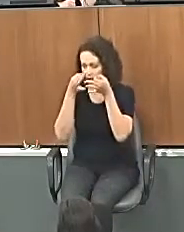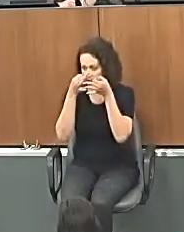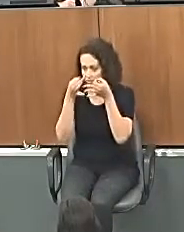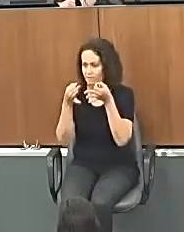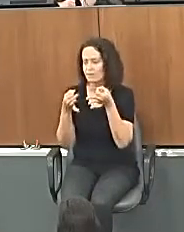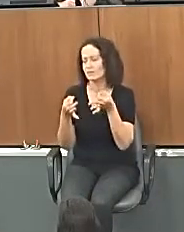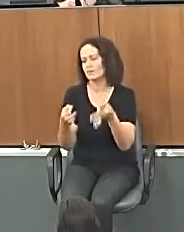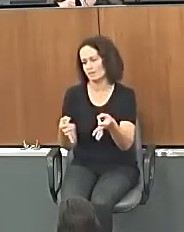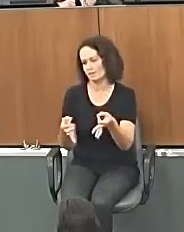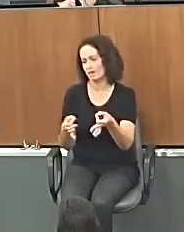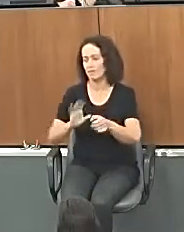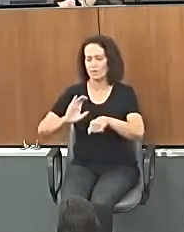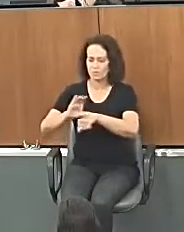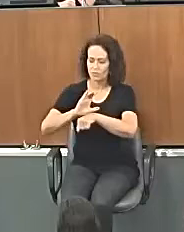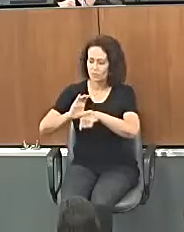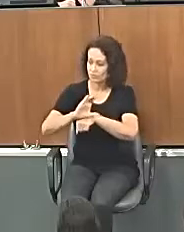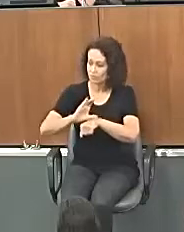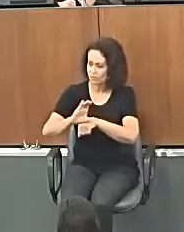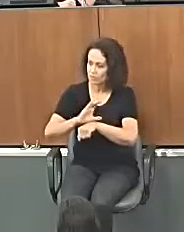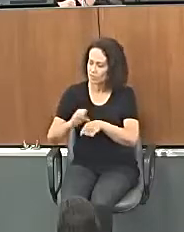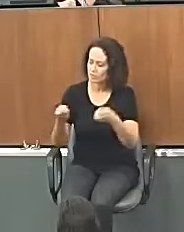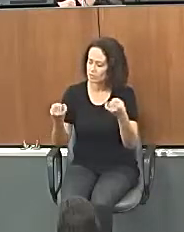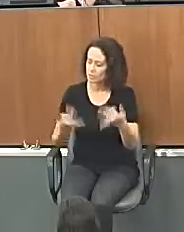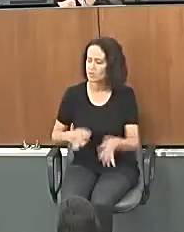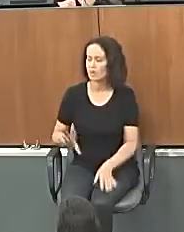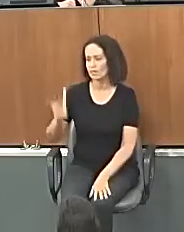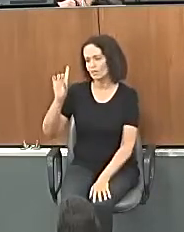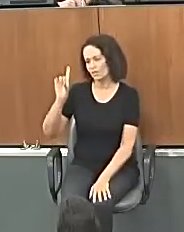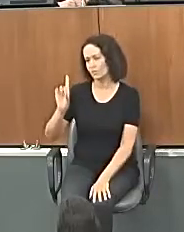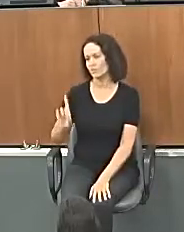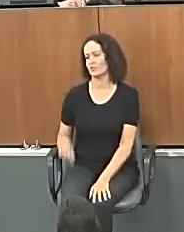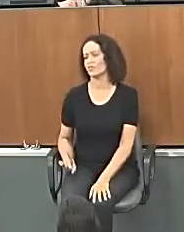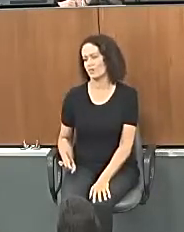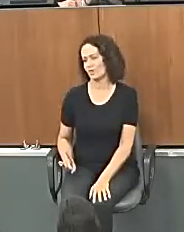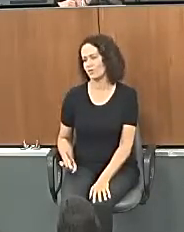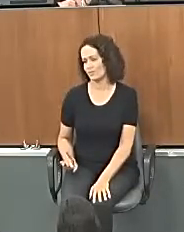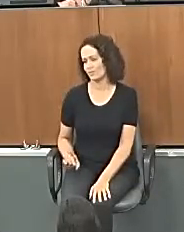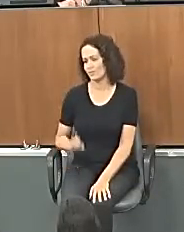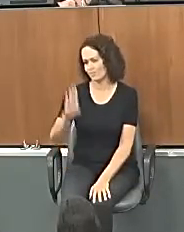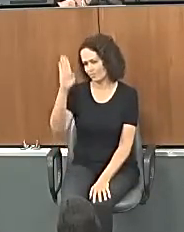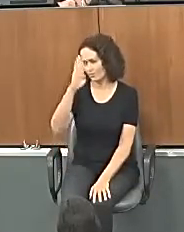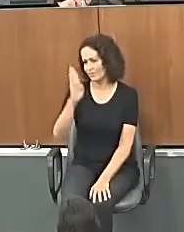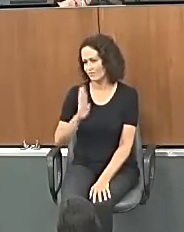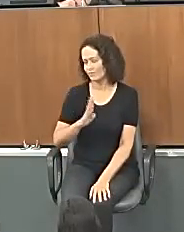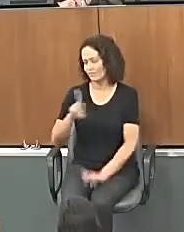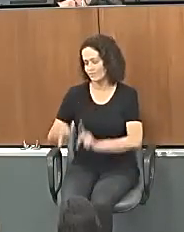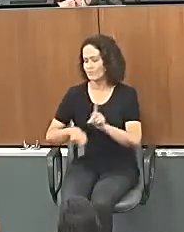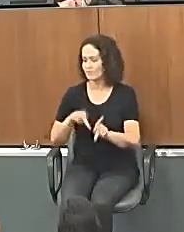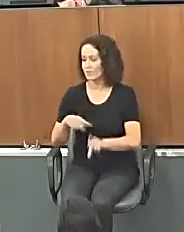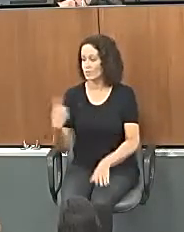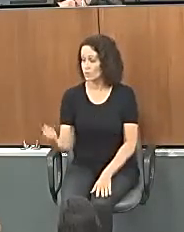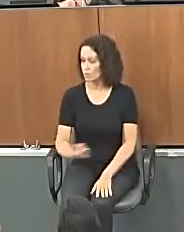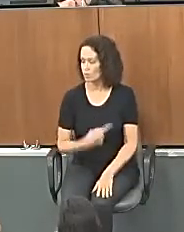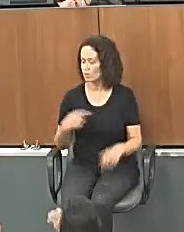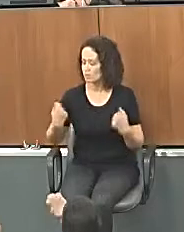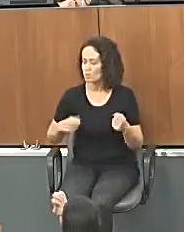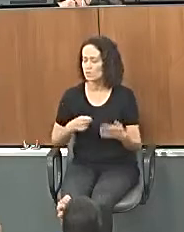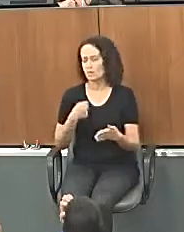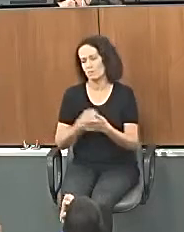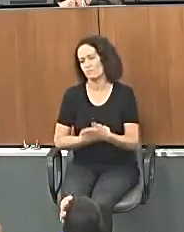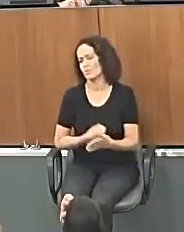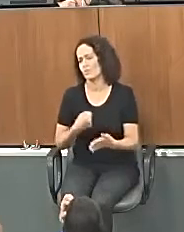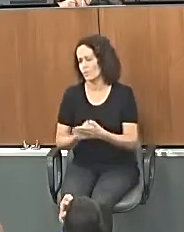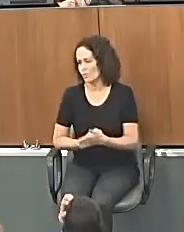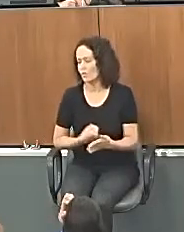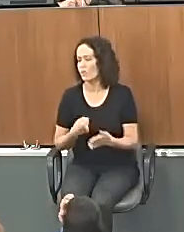a constituição diz que é direito deles dos brasileiros e nós temos que lutar por isso